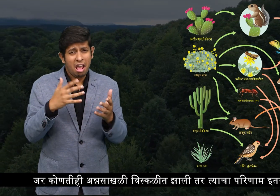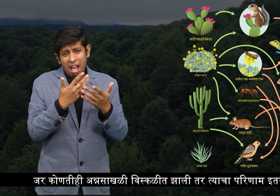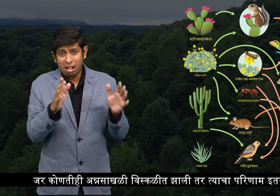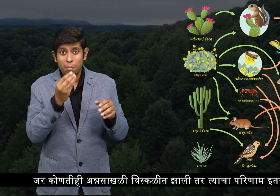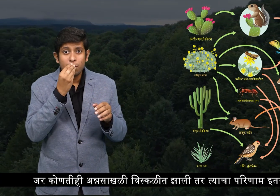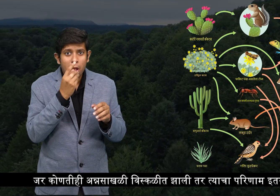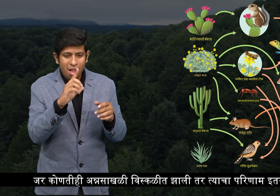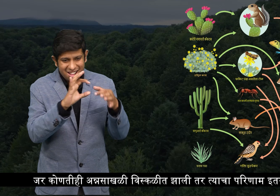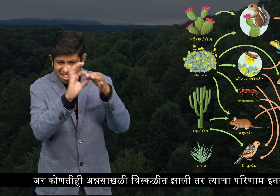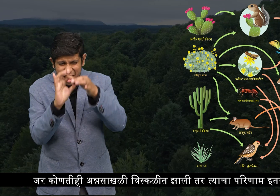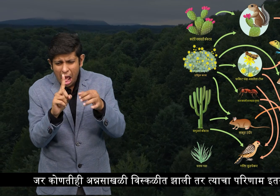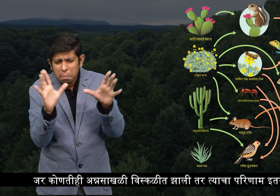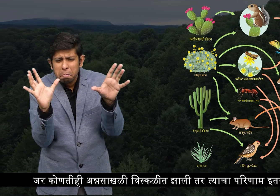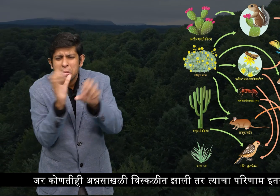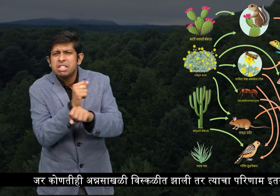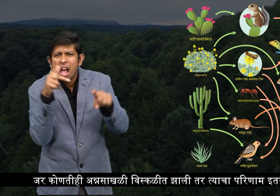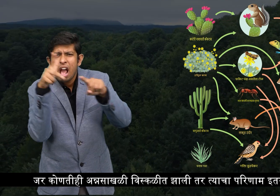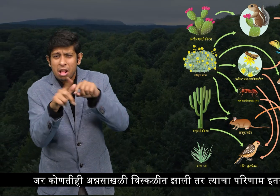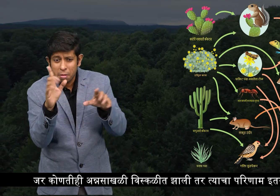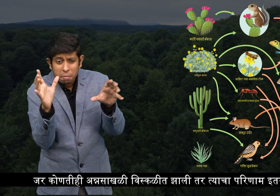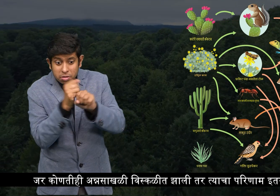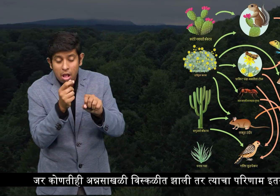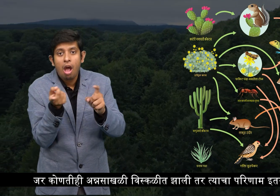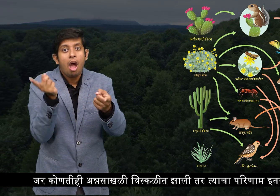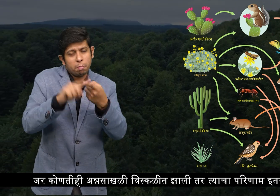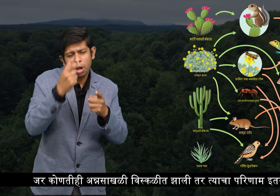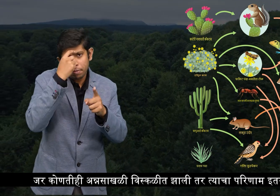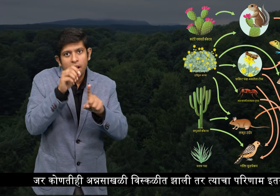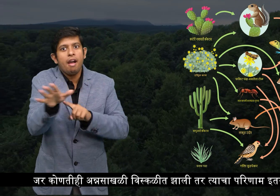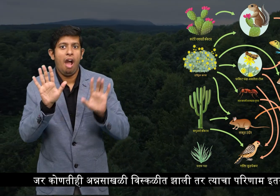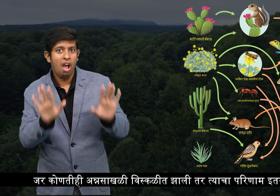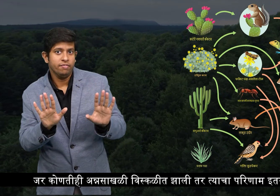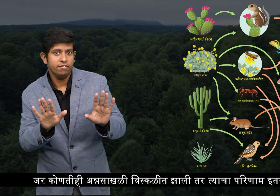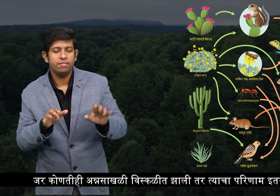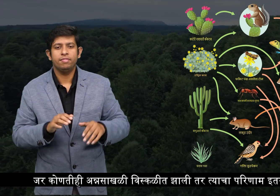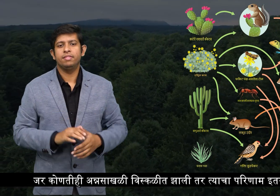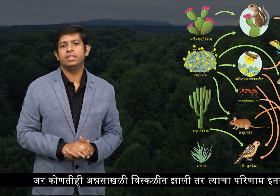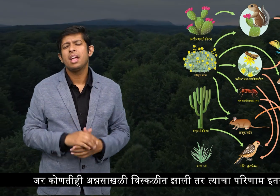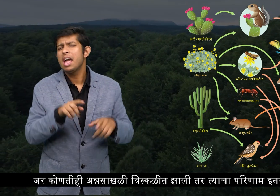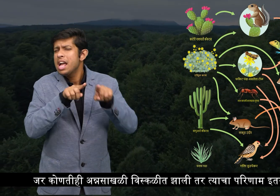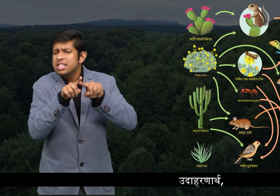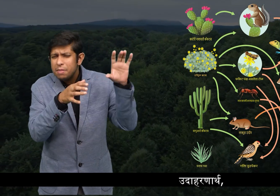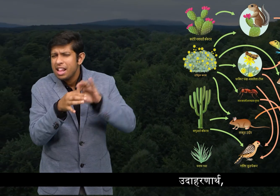कोणतीही अन्नसाखळी विस्कटली झाली तर त्याचा परिणाम इतर अन्नसाखळींवर होतो.